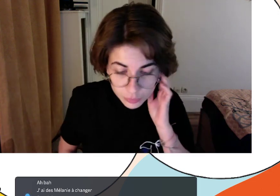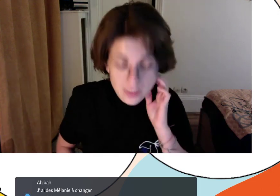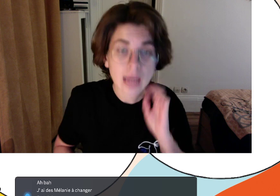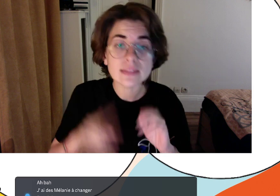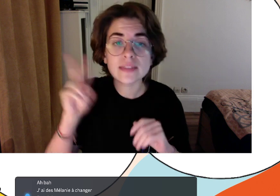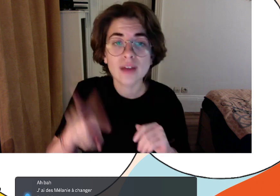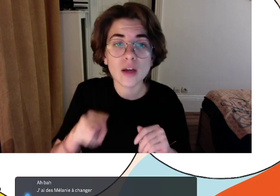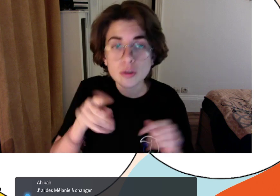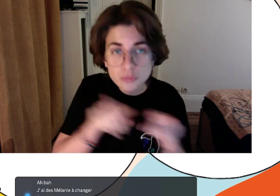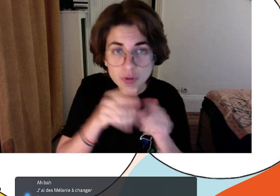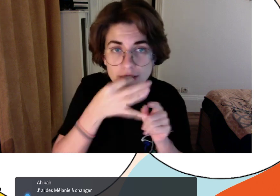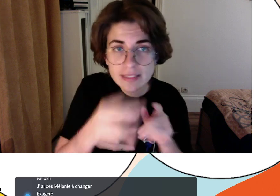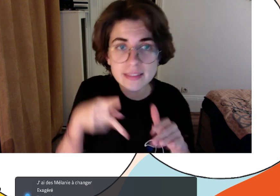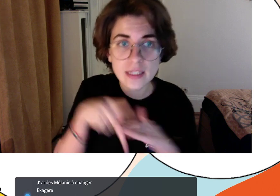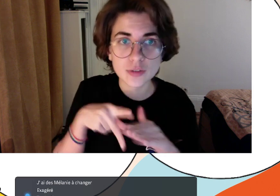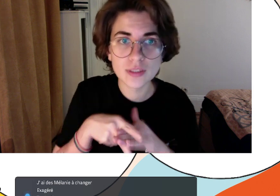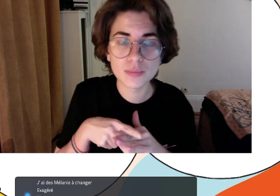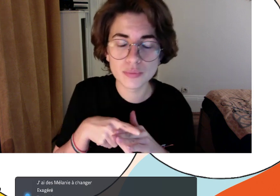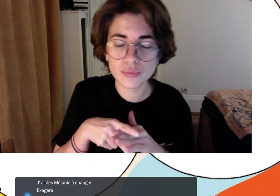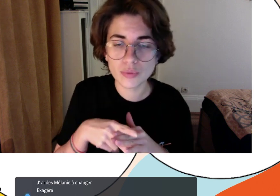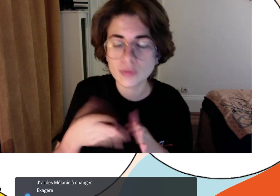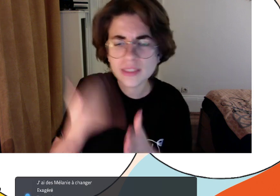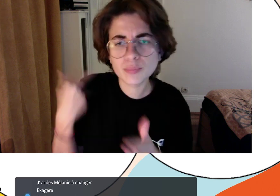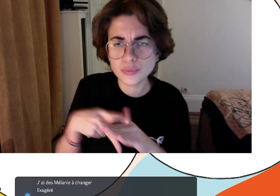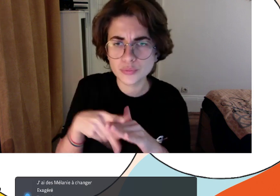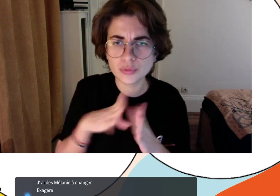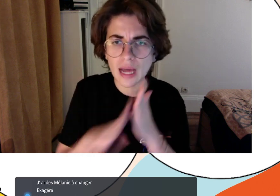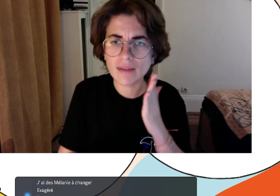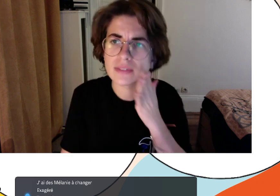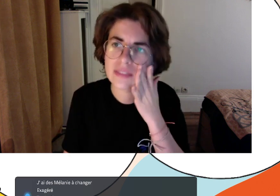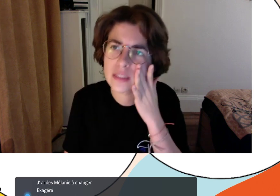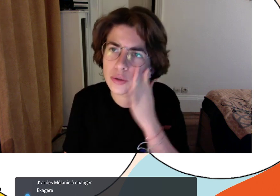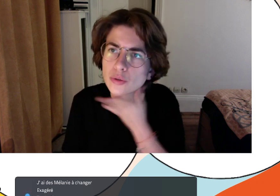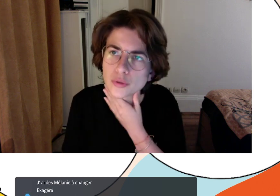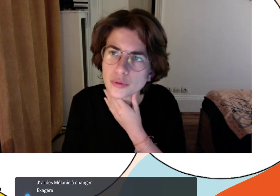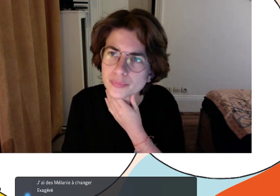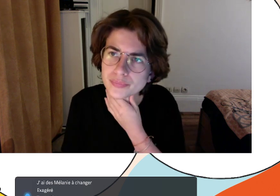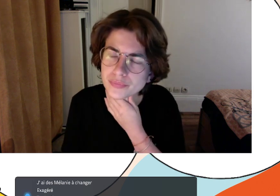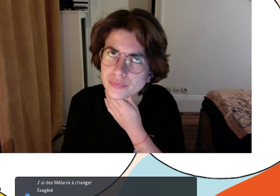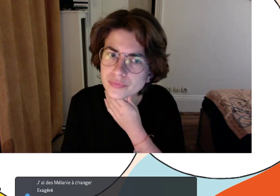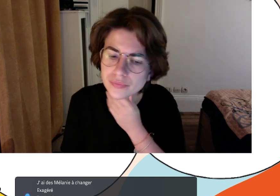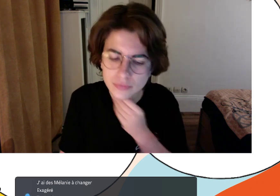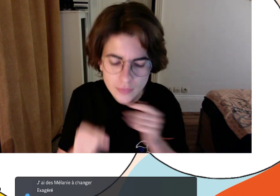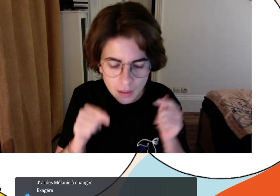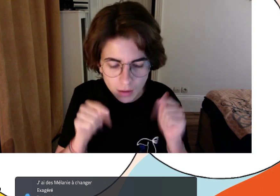En tout cas, c'est vrai, comme je l'ai dit dès le début, au début du lab, c'est que